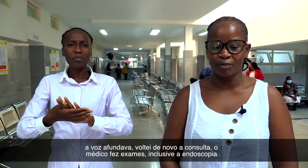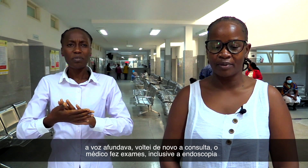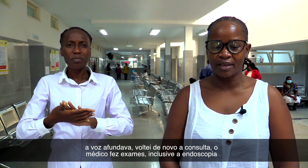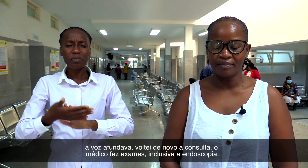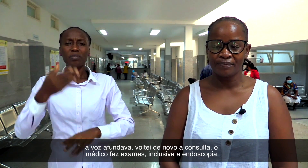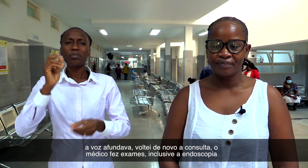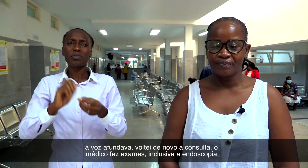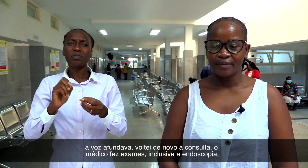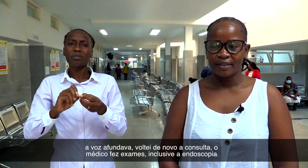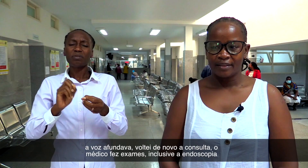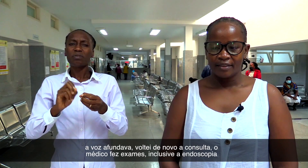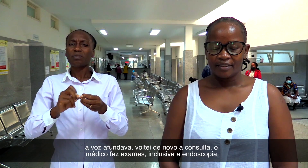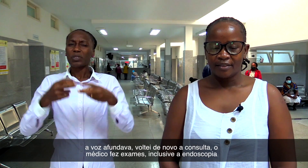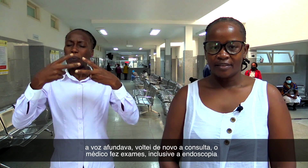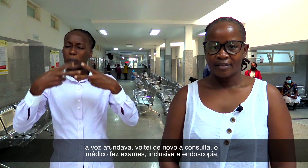laringoscopia,